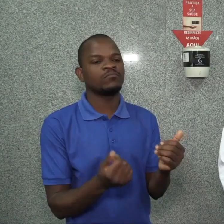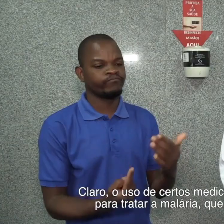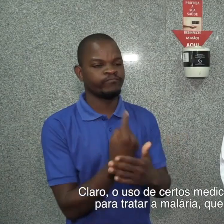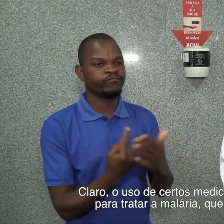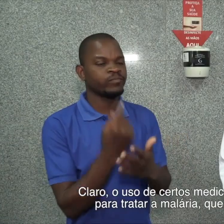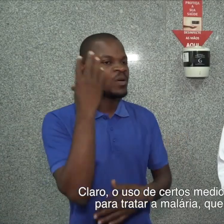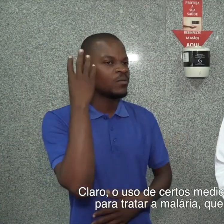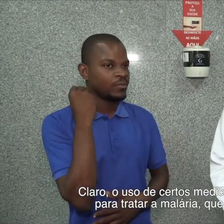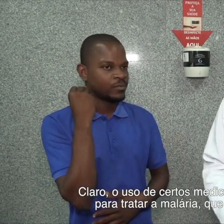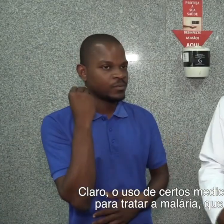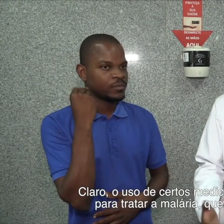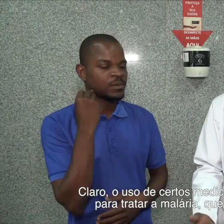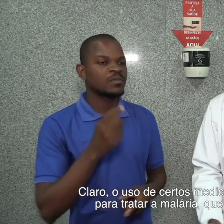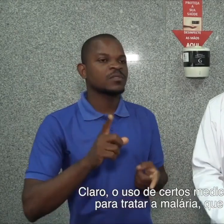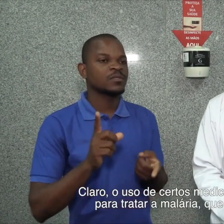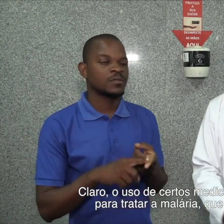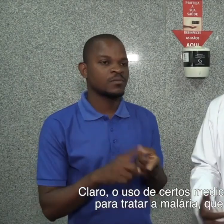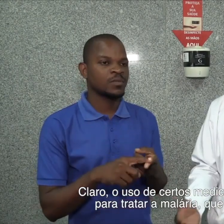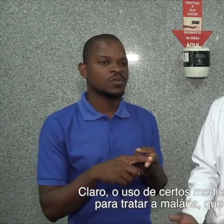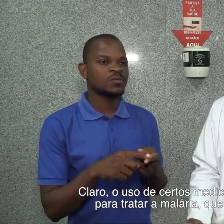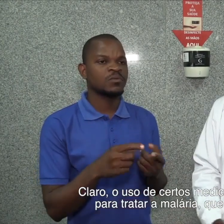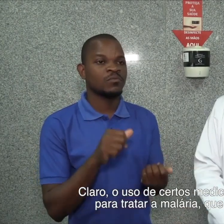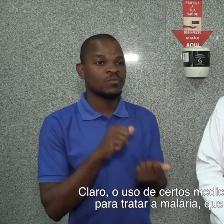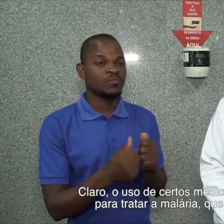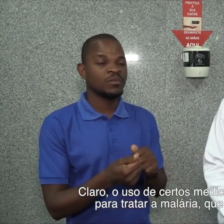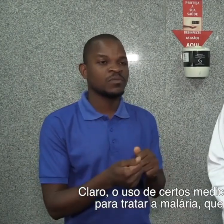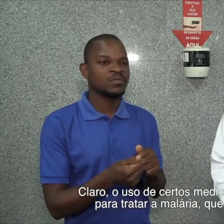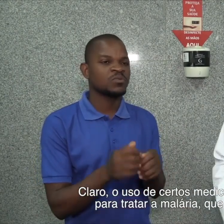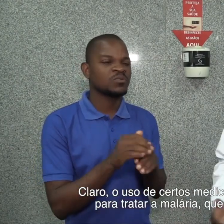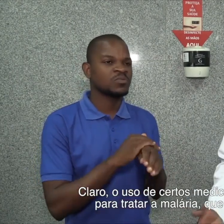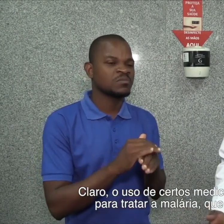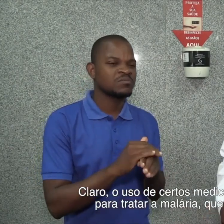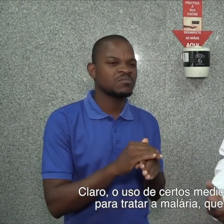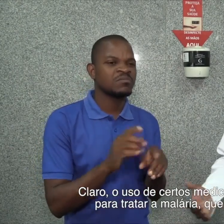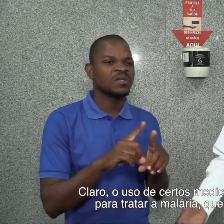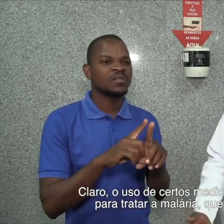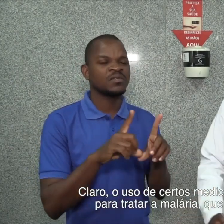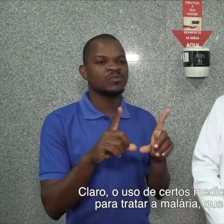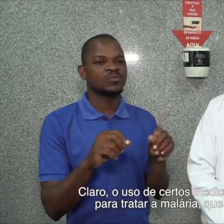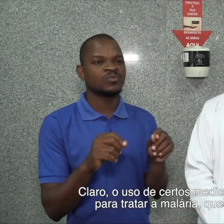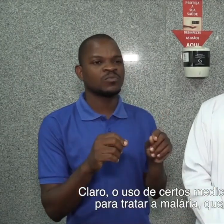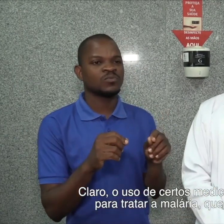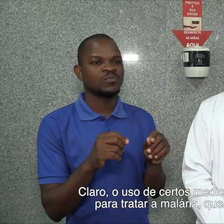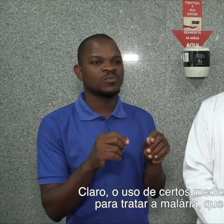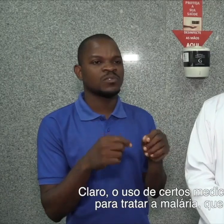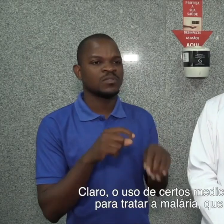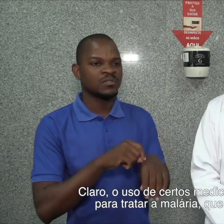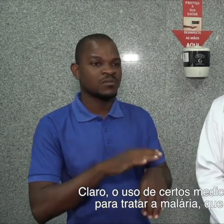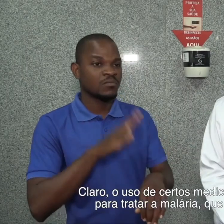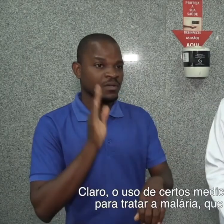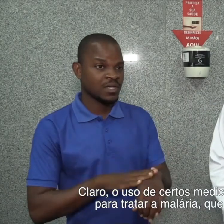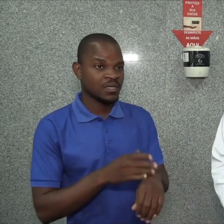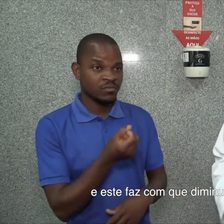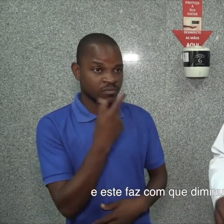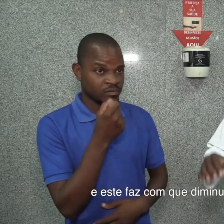malária. São, claro, o uso de certos medicamentos, como, por exemplo, para tratar a malária, que é a